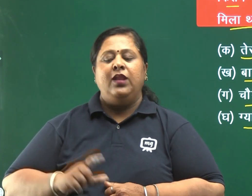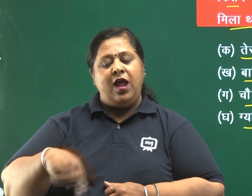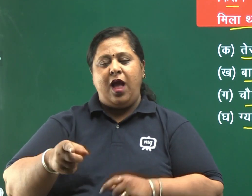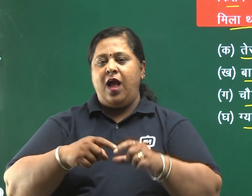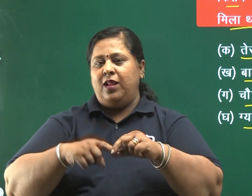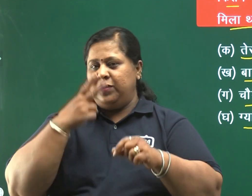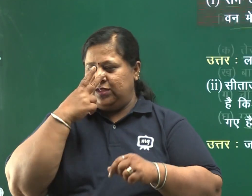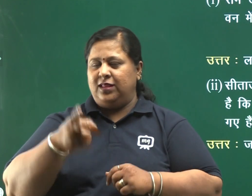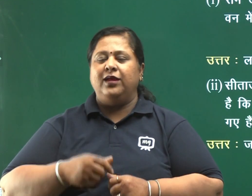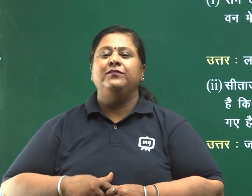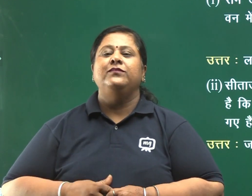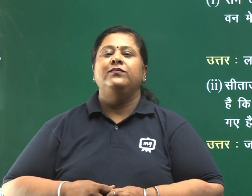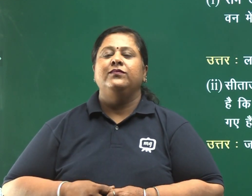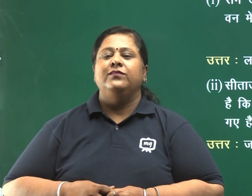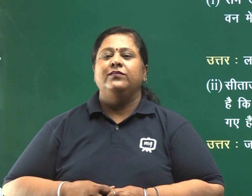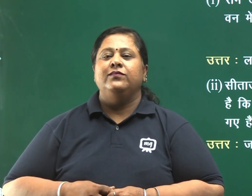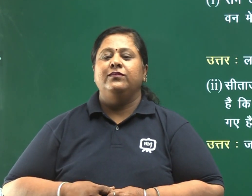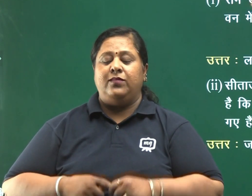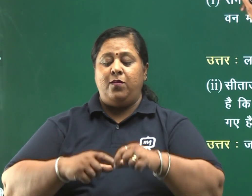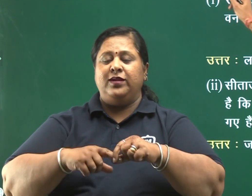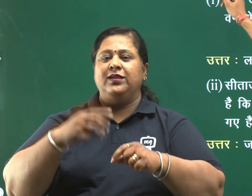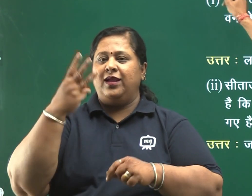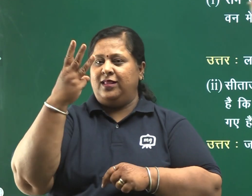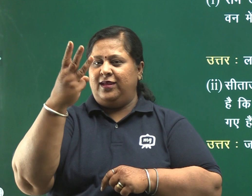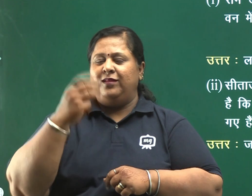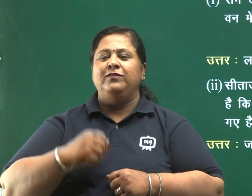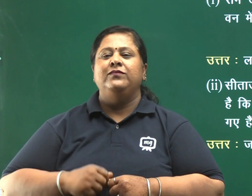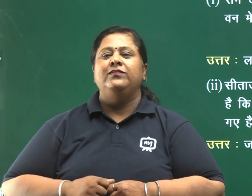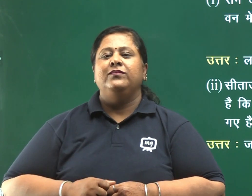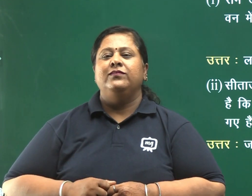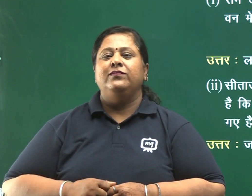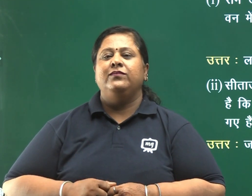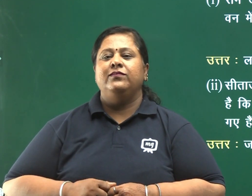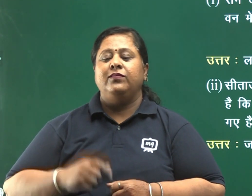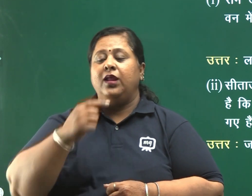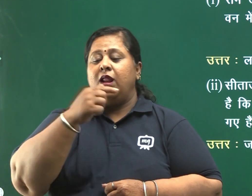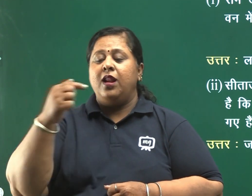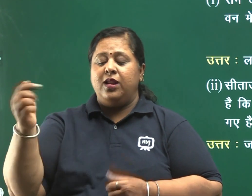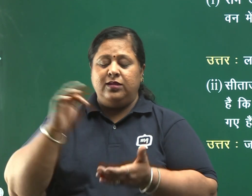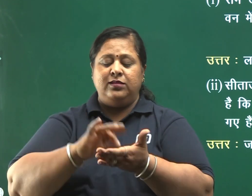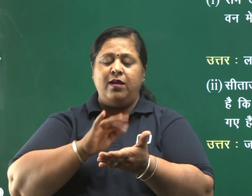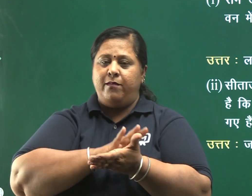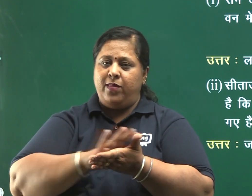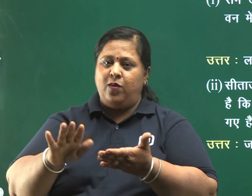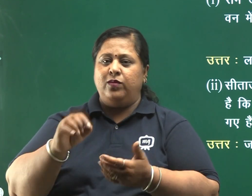आगे का प्रश्न देखते हैं। प्रश्न संख्या तीन, रिक्त स्थान भरो।